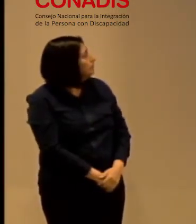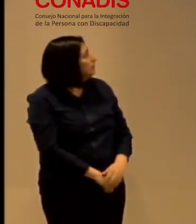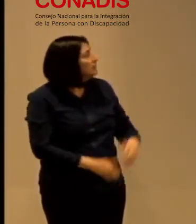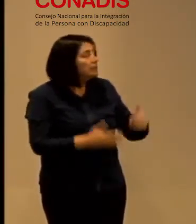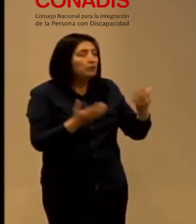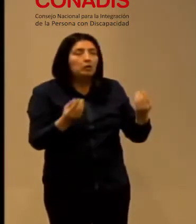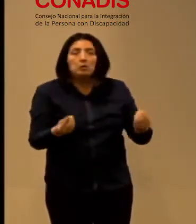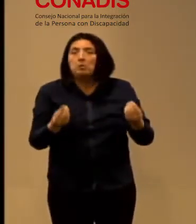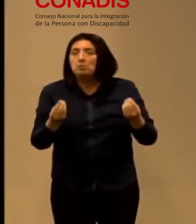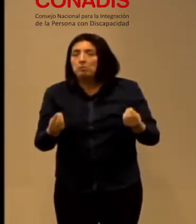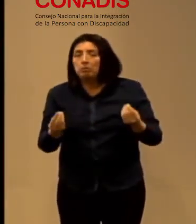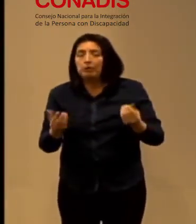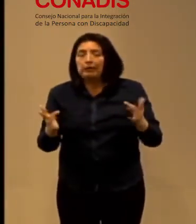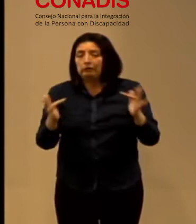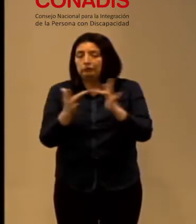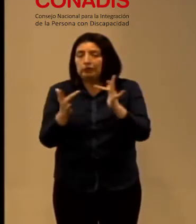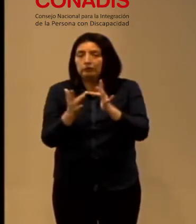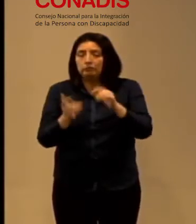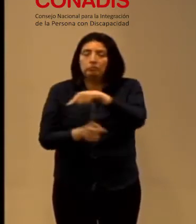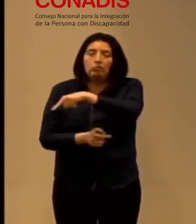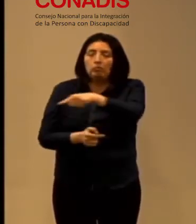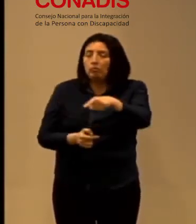con las instituciones educativas,